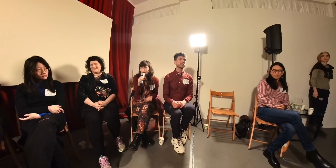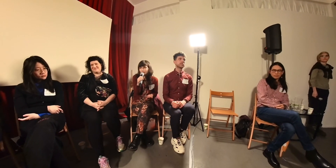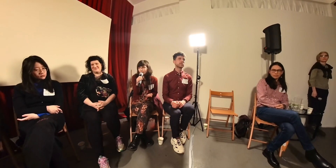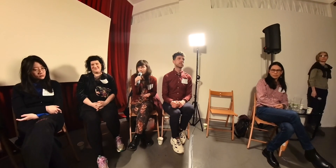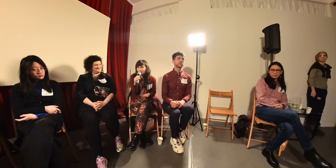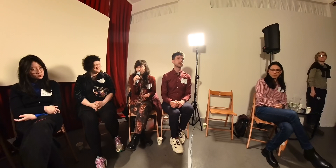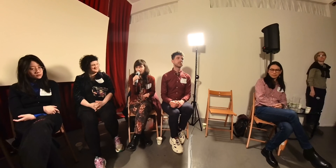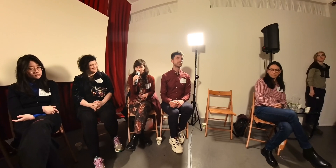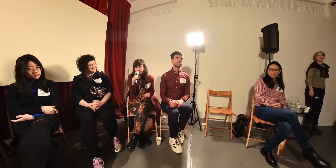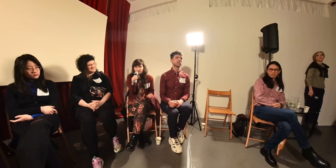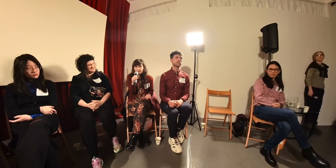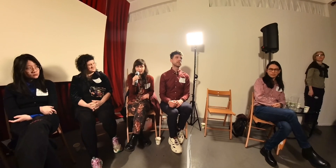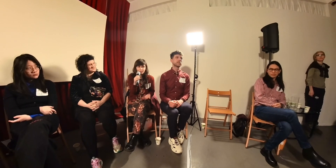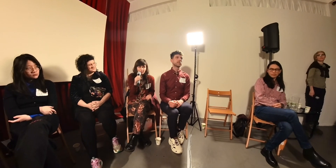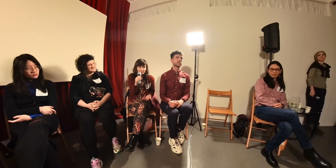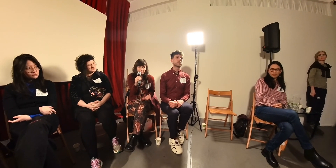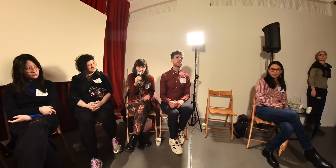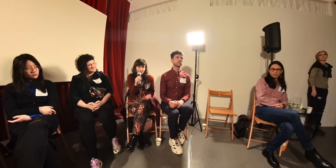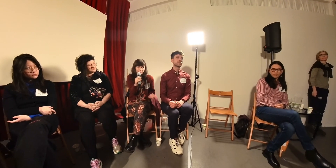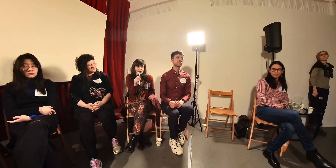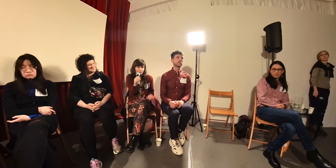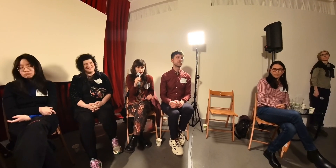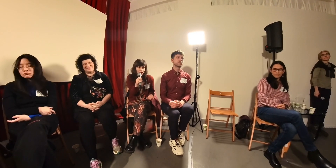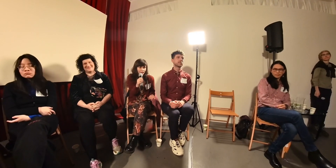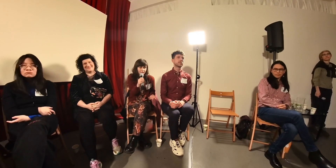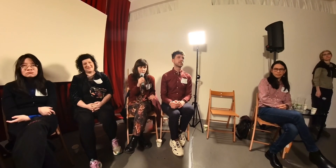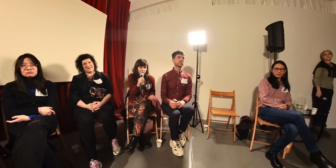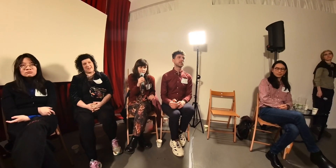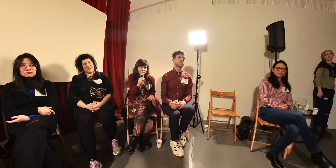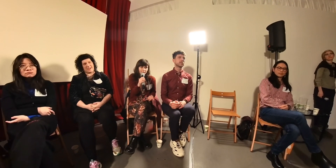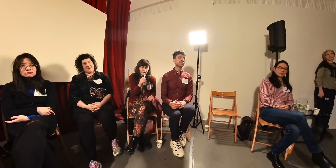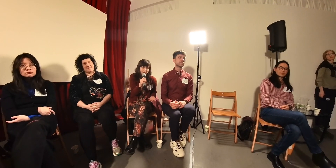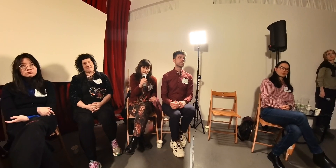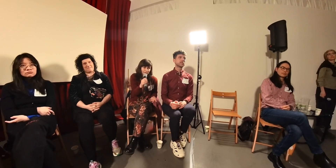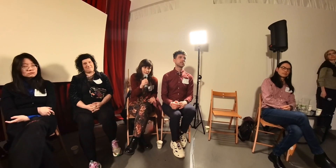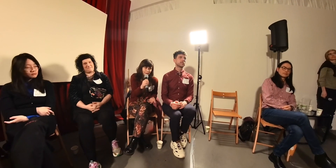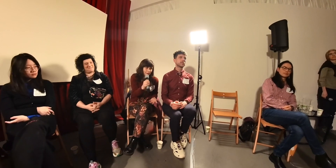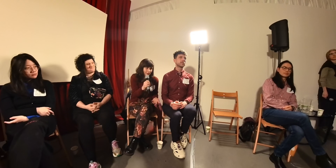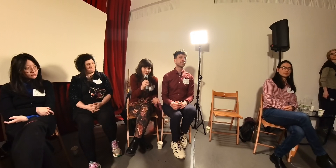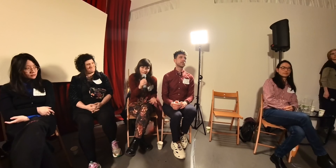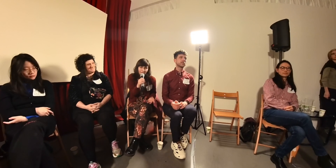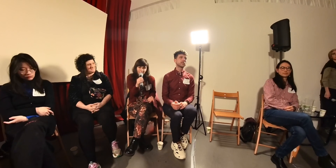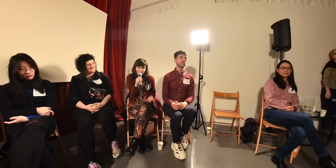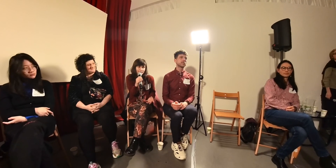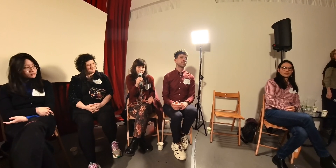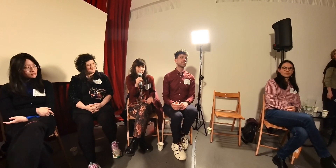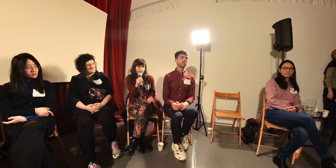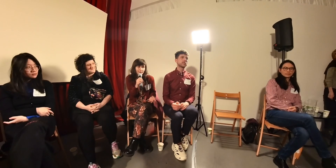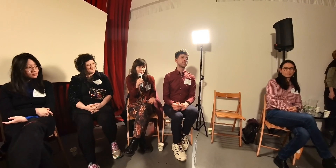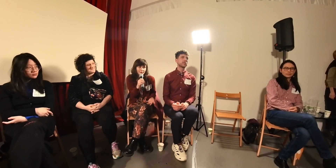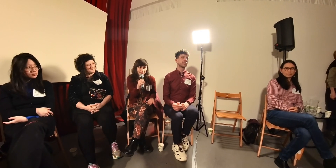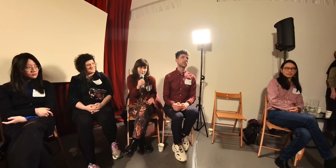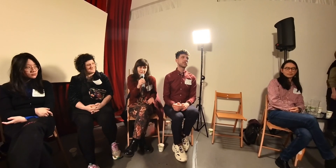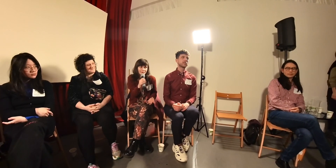potřebuje v galerii. Já jsem občas unavená a potřebuji si tam lehnout a občas prostě potřebuji, aby tam něco svítilo